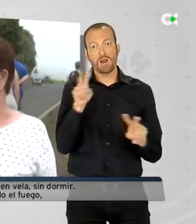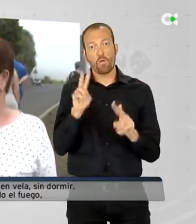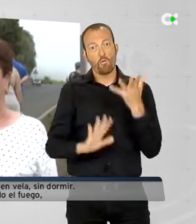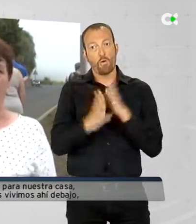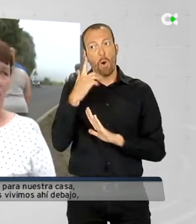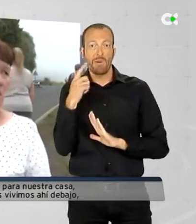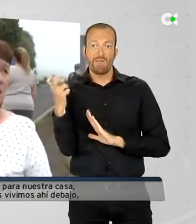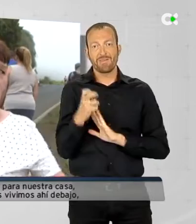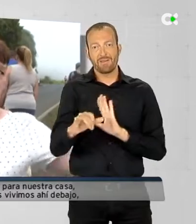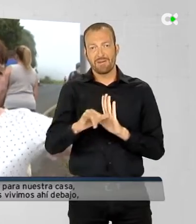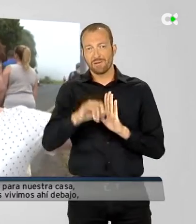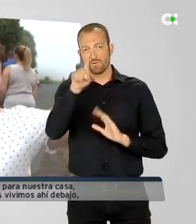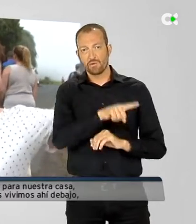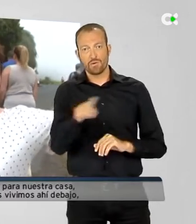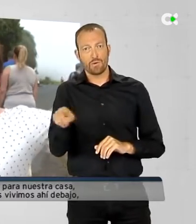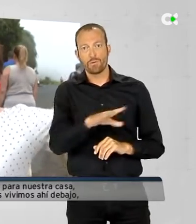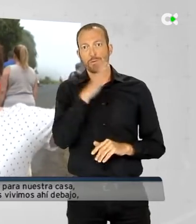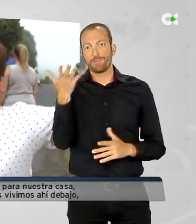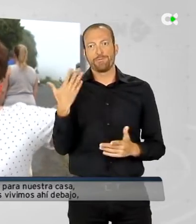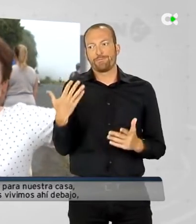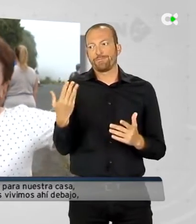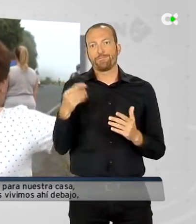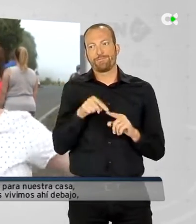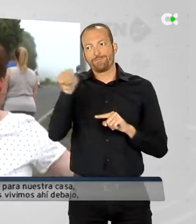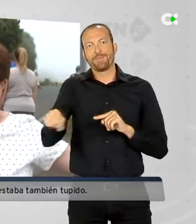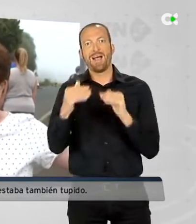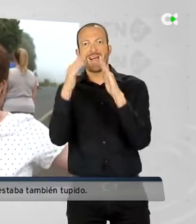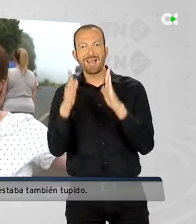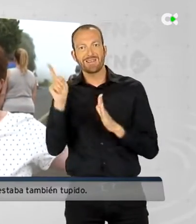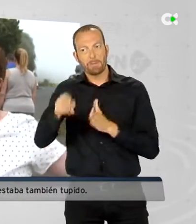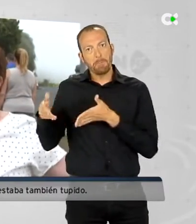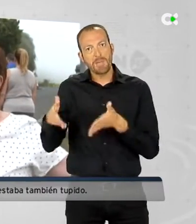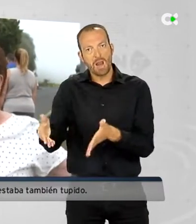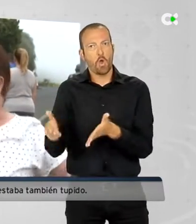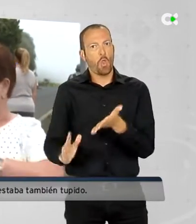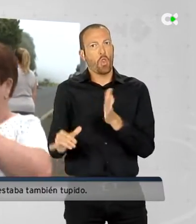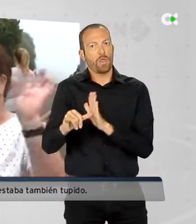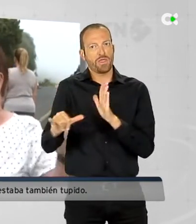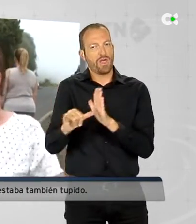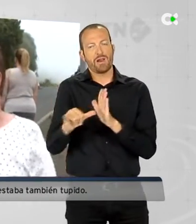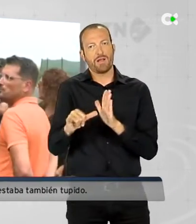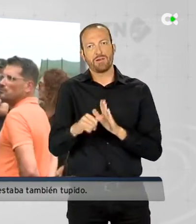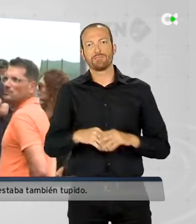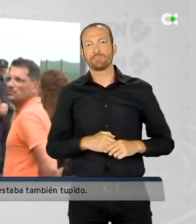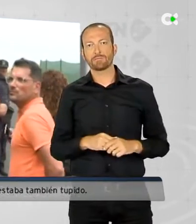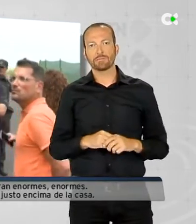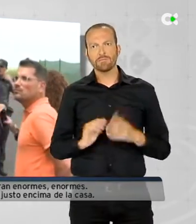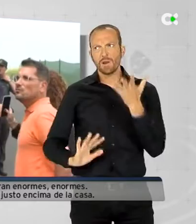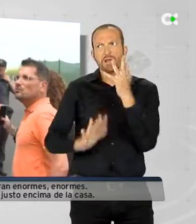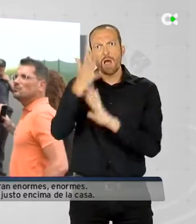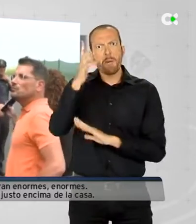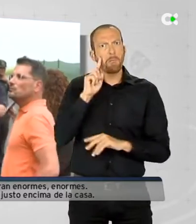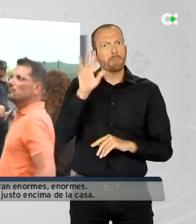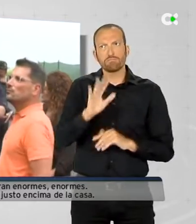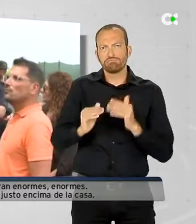y a ver si venía para nuestra casa, porque nosotros vivimos ahí debajo y está un barranco también por dentro. Y estaba también tupido. Las llamaradas